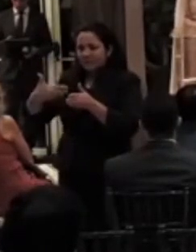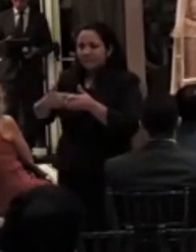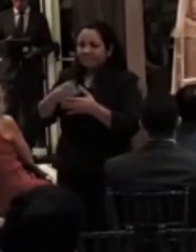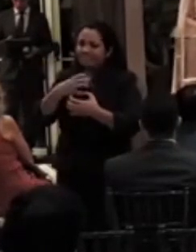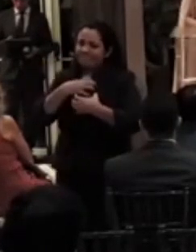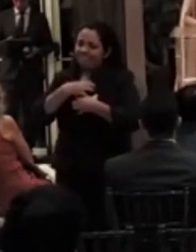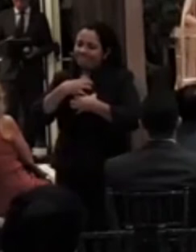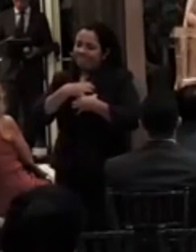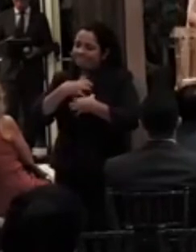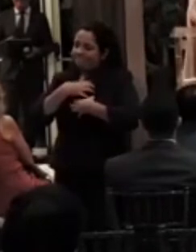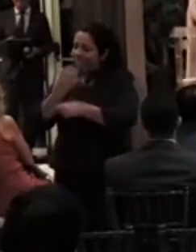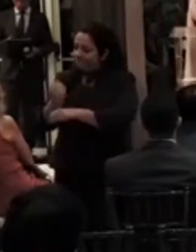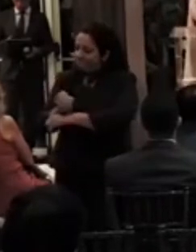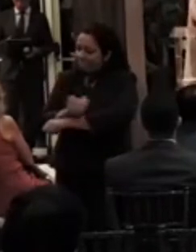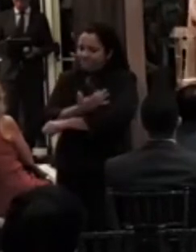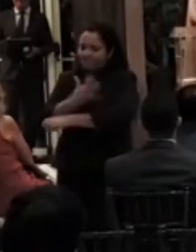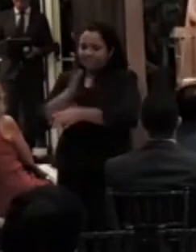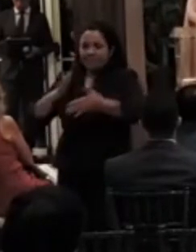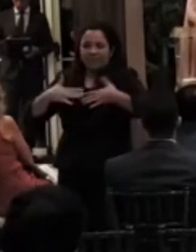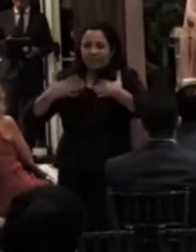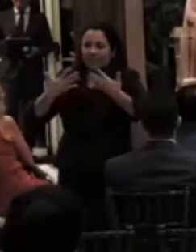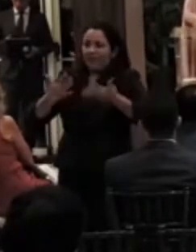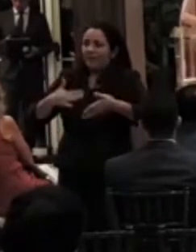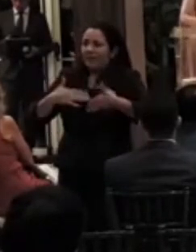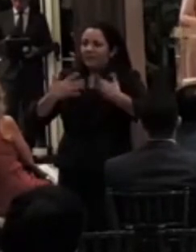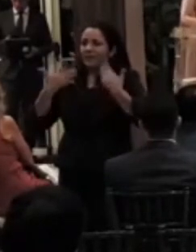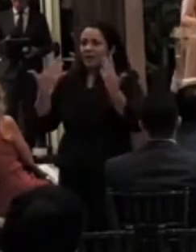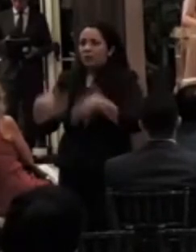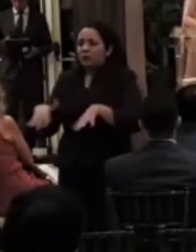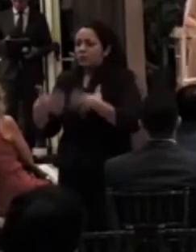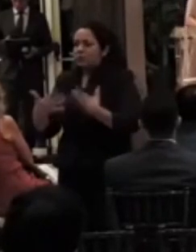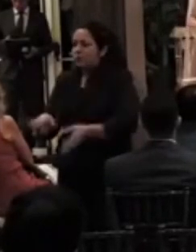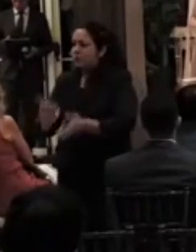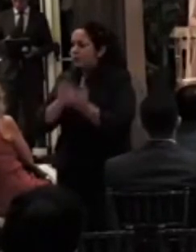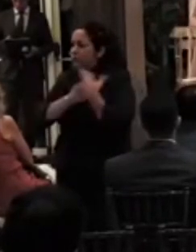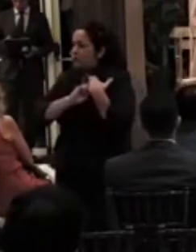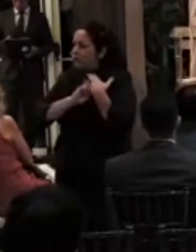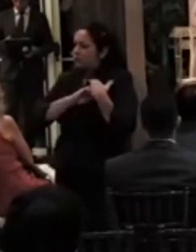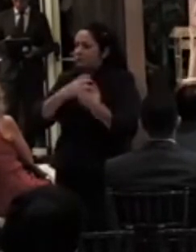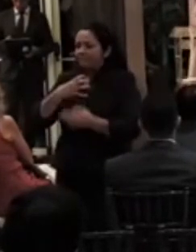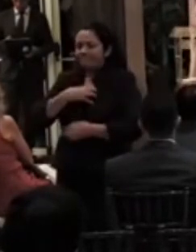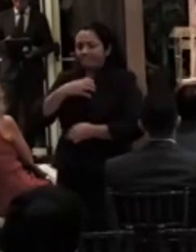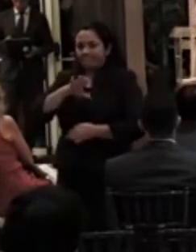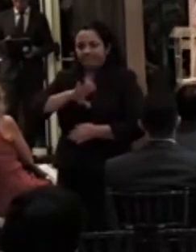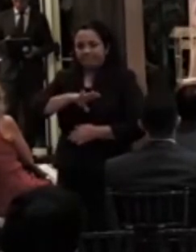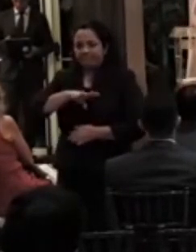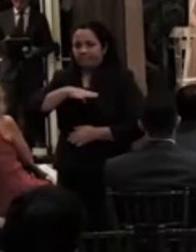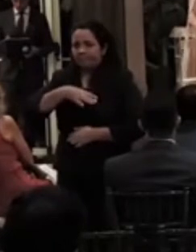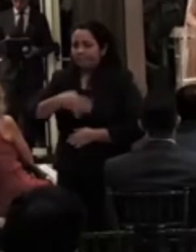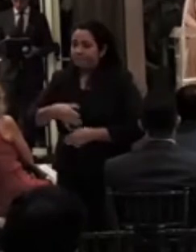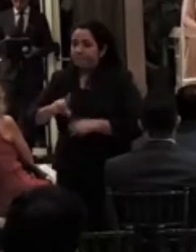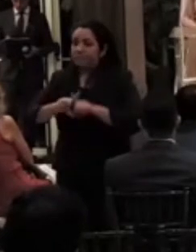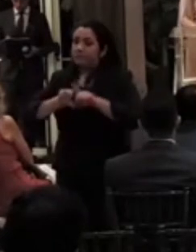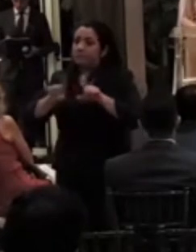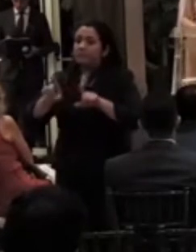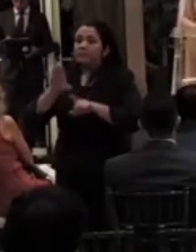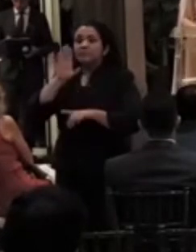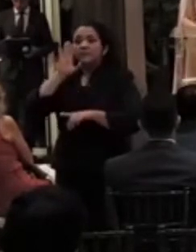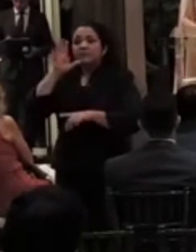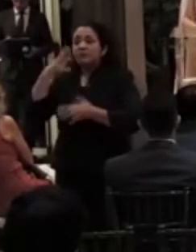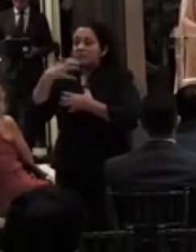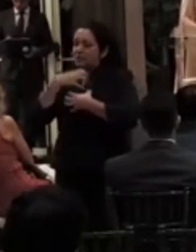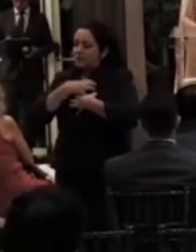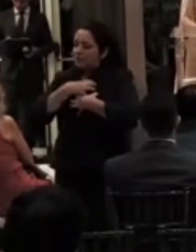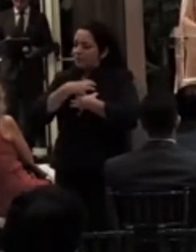alegria, emoção, senso de responsabilidade, coragem, mas principalmente sinto muita